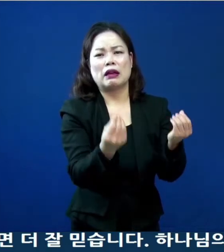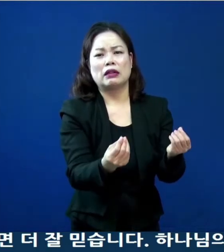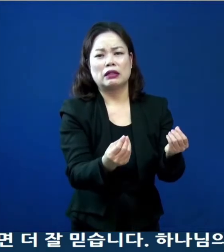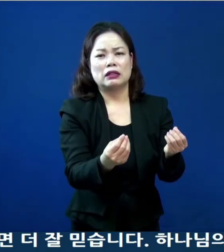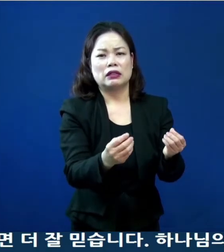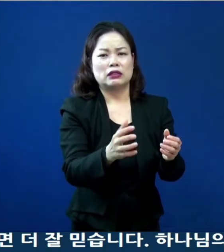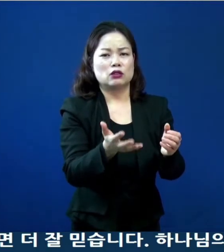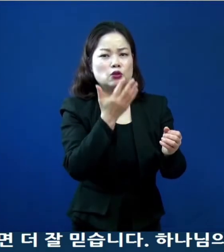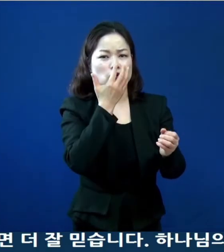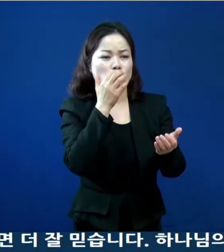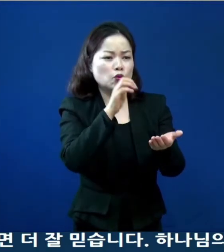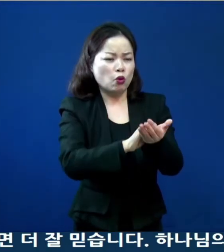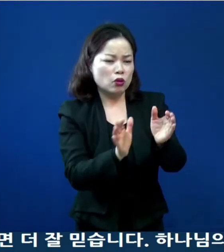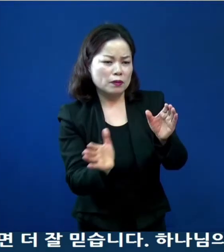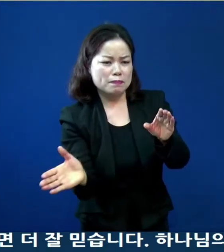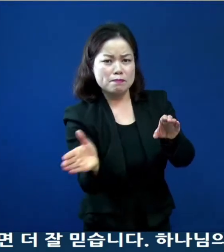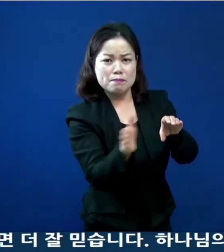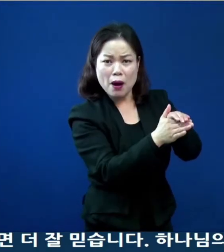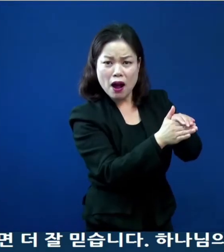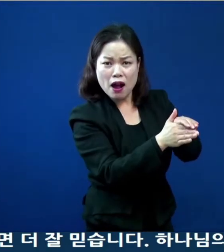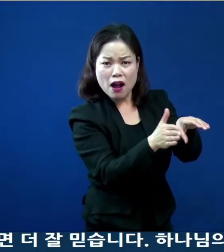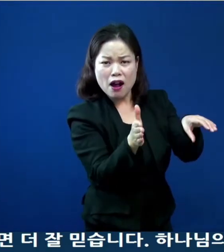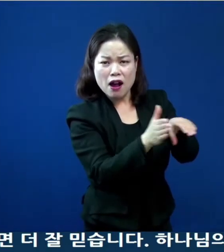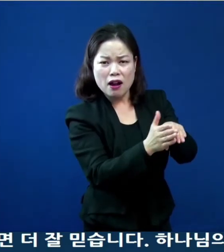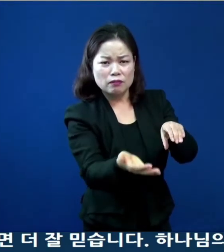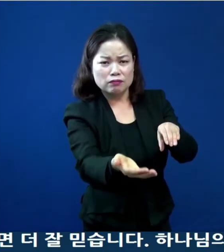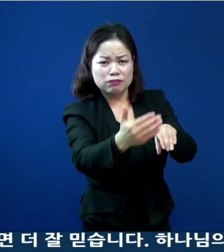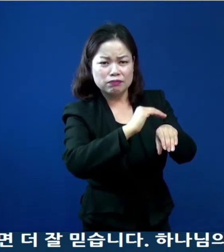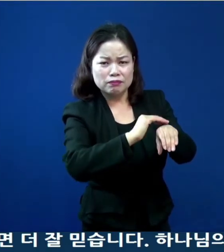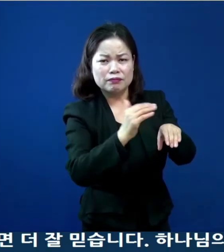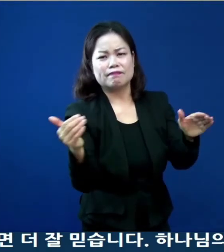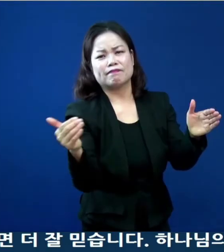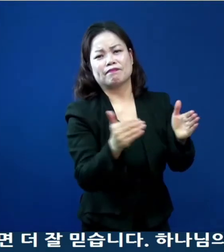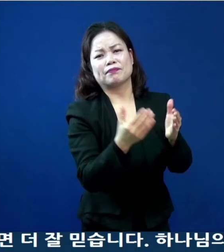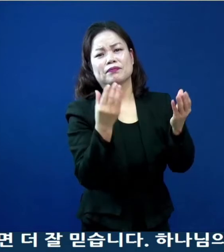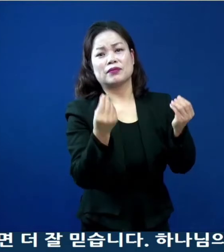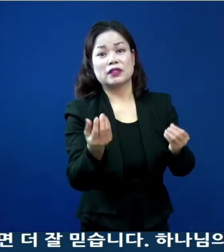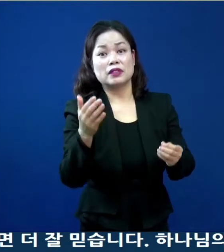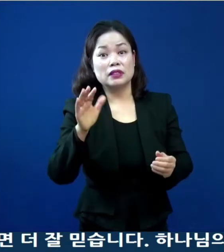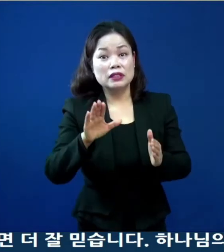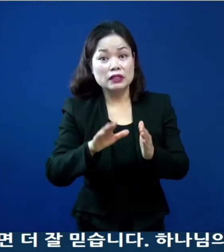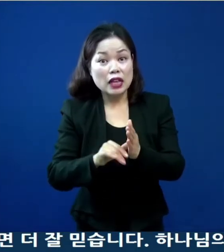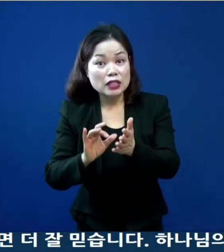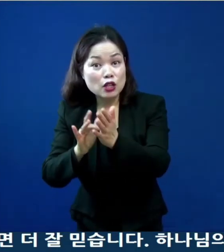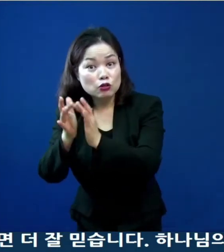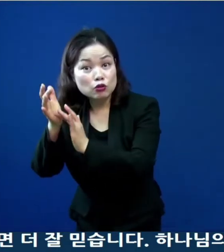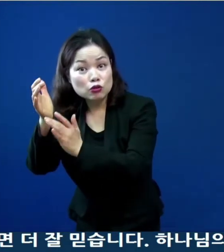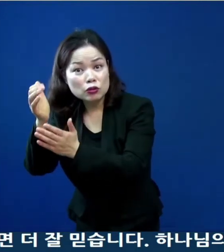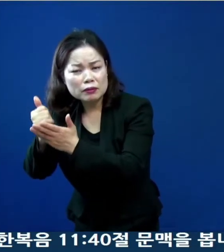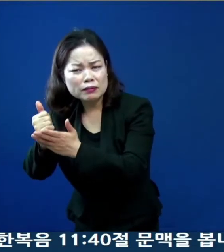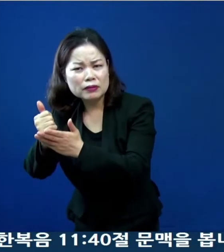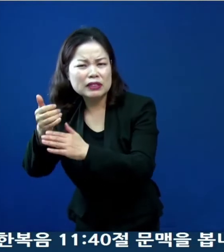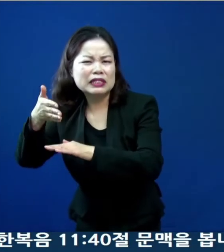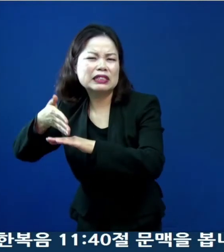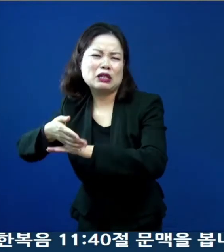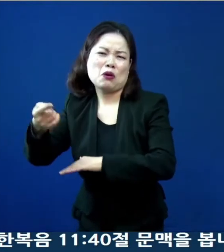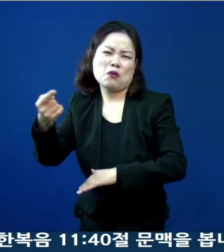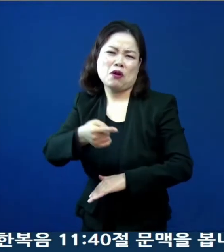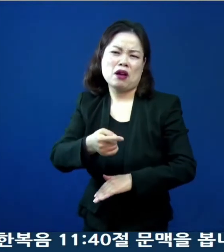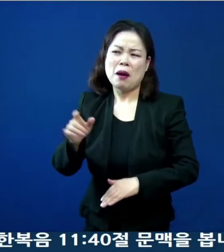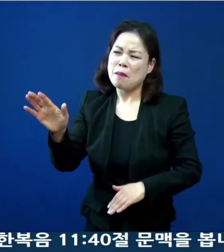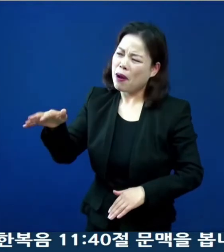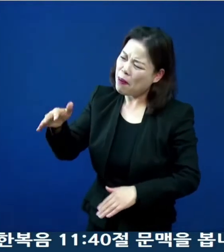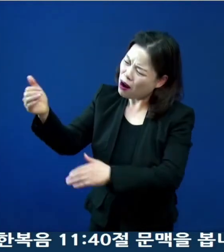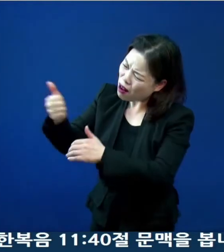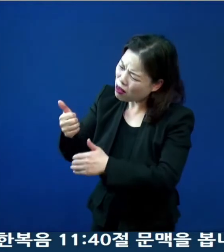돌이 이 무덤을 둘러막고 있었던 바로 그 장면입니다. 그때 예수님이 좀 늦게 오시죠. 좀 빨리